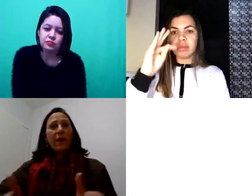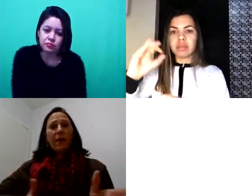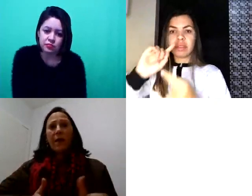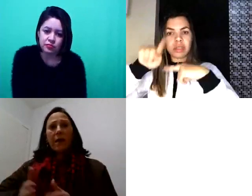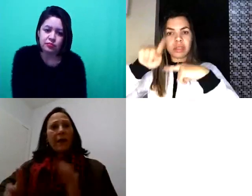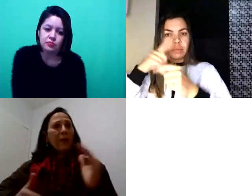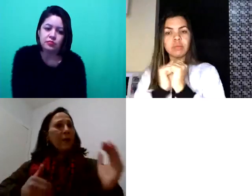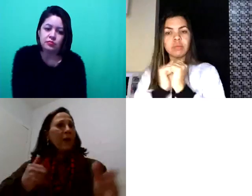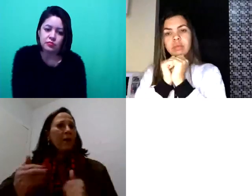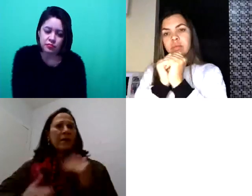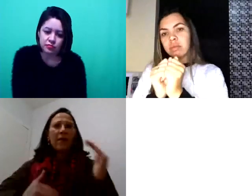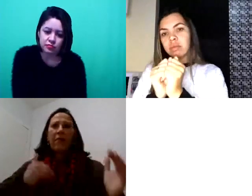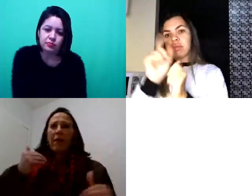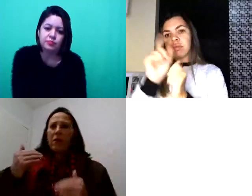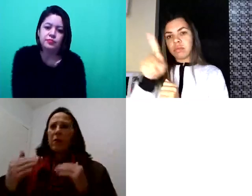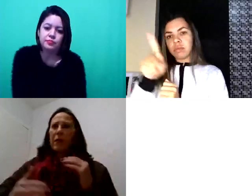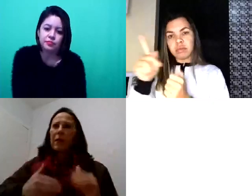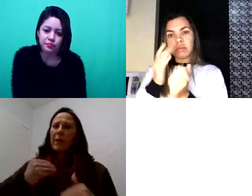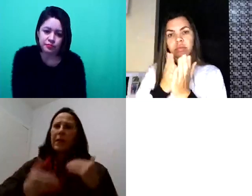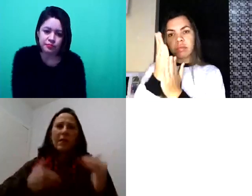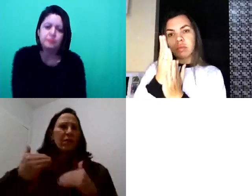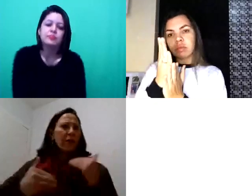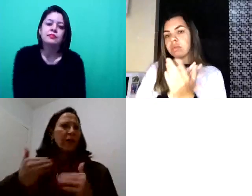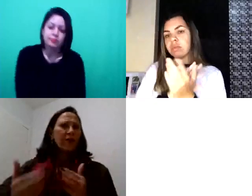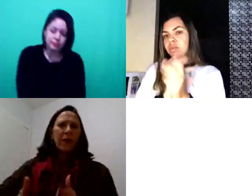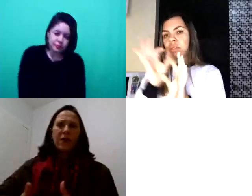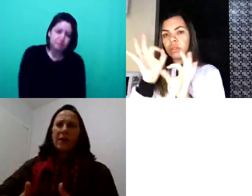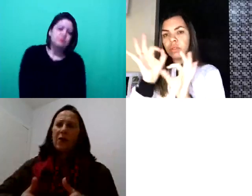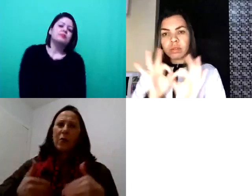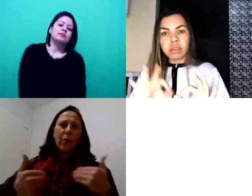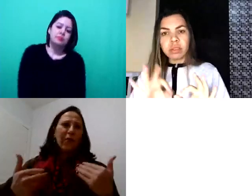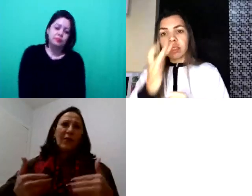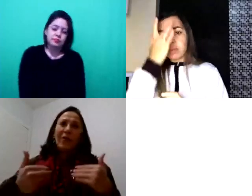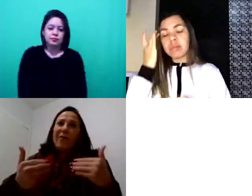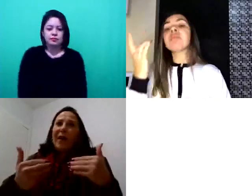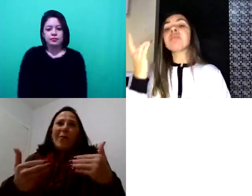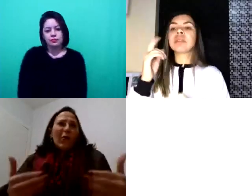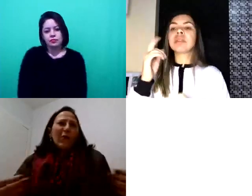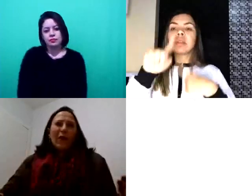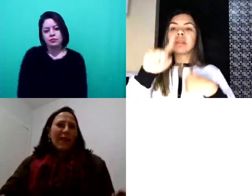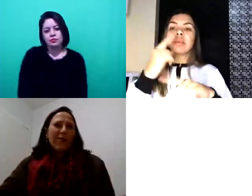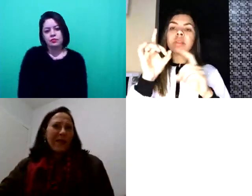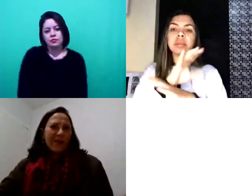vai alinhar. Quem puder escrevendo, termina as atividades, vai adiantando. O professor vai ficar muito feliz com